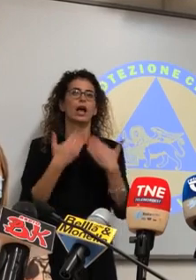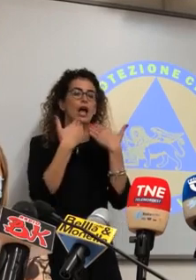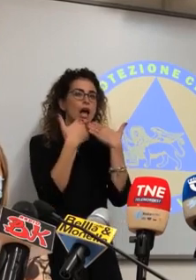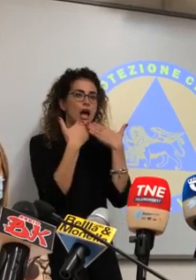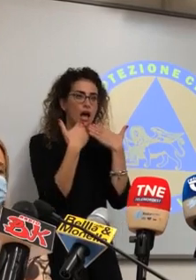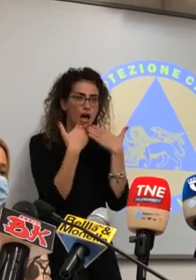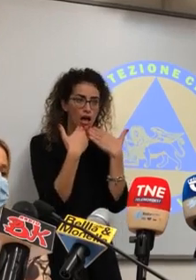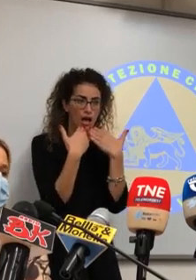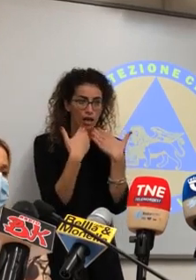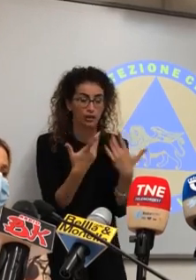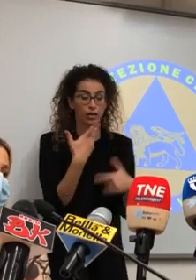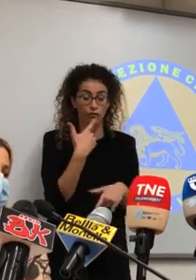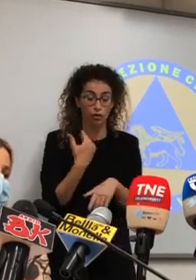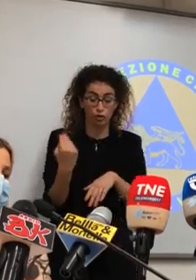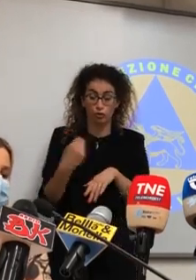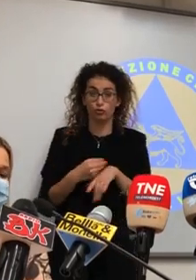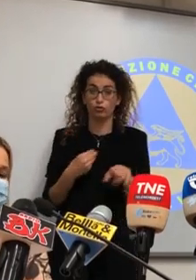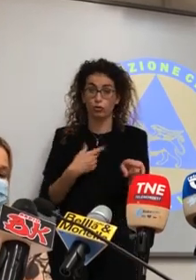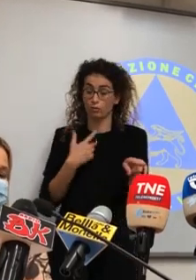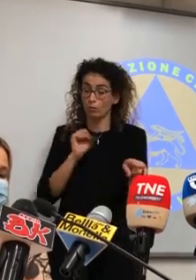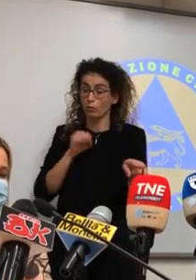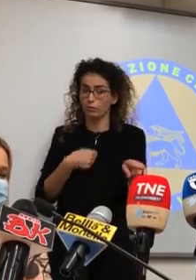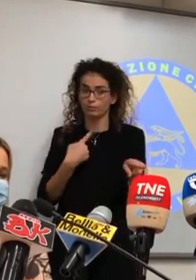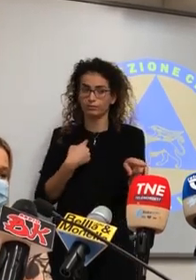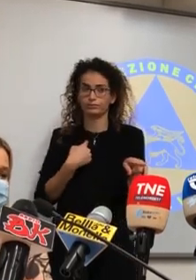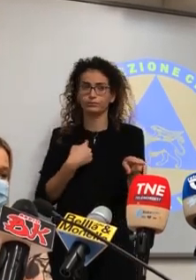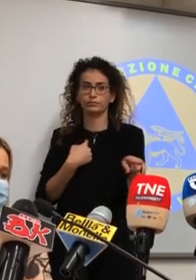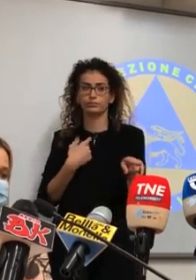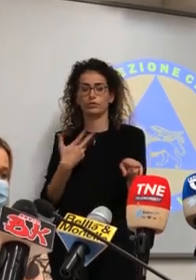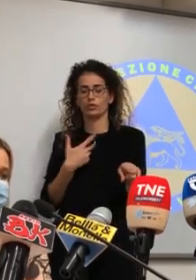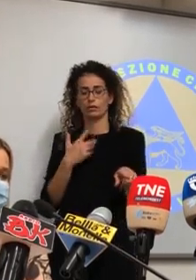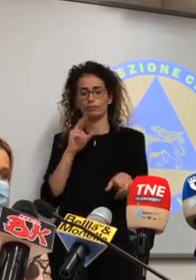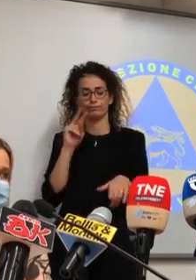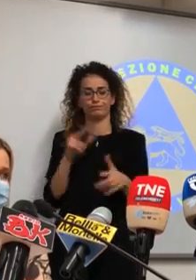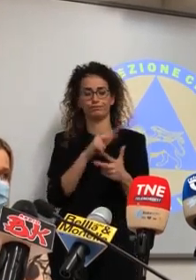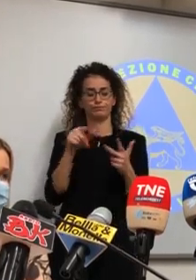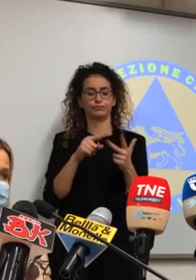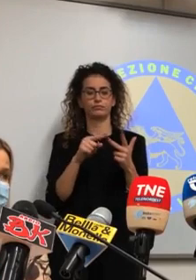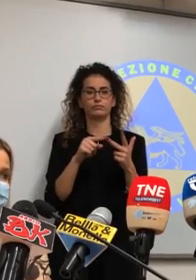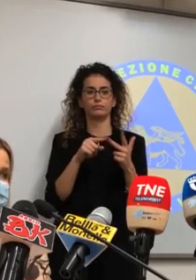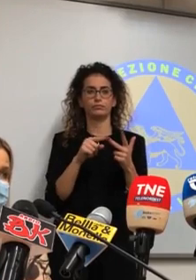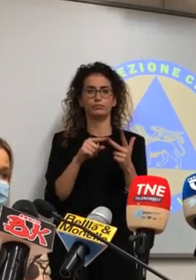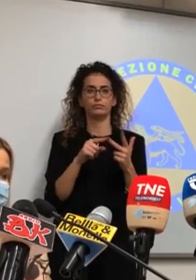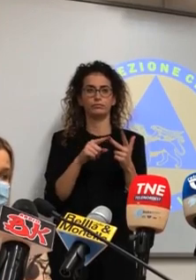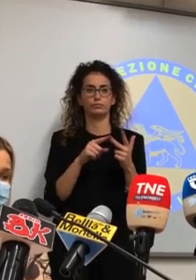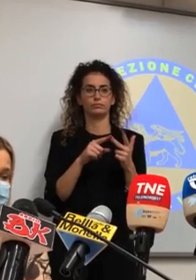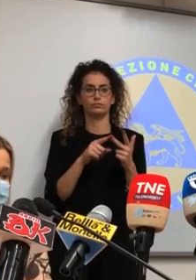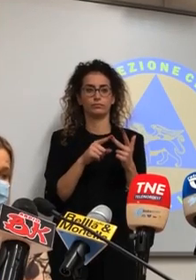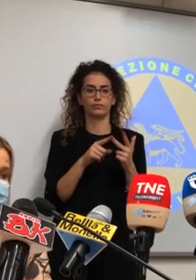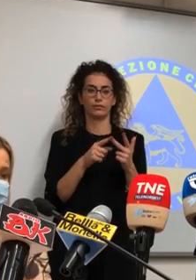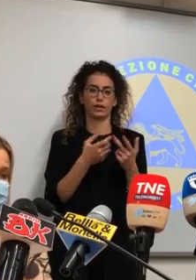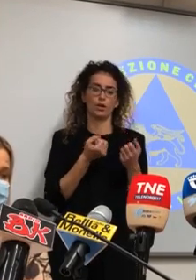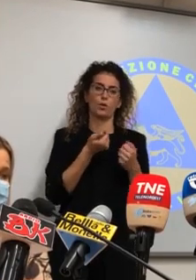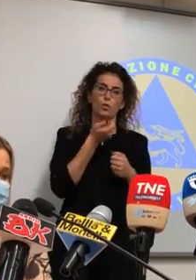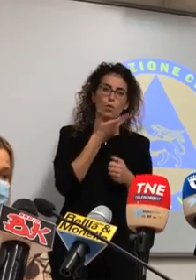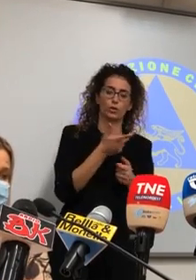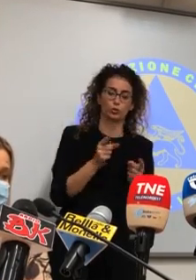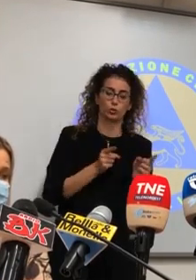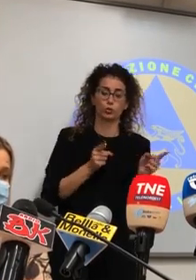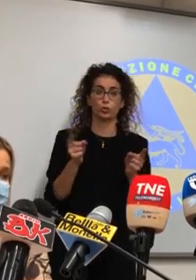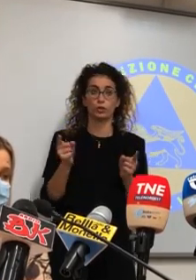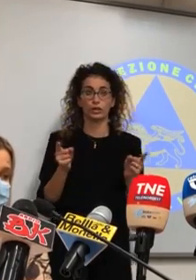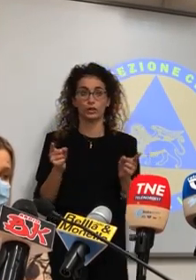Grazie. No, volevo aggiungere una roba, mi permetto, c'è un terzo aspetto, la quantità, la durata e poi c'è